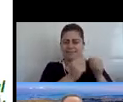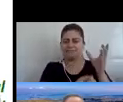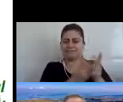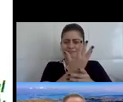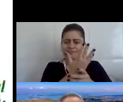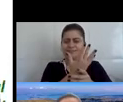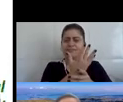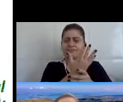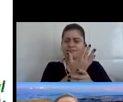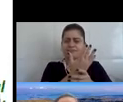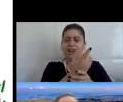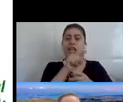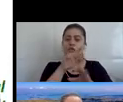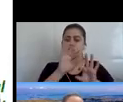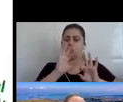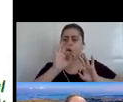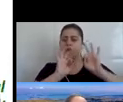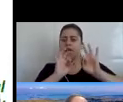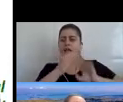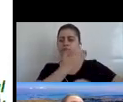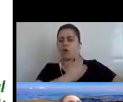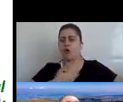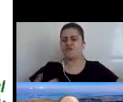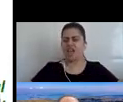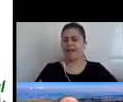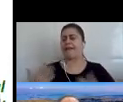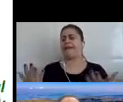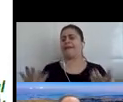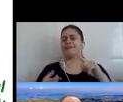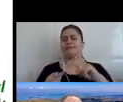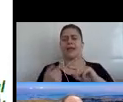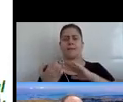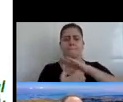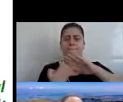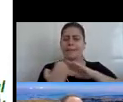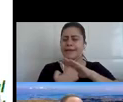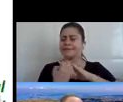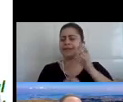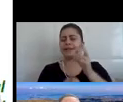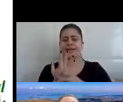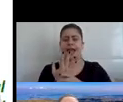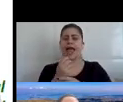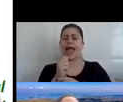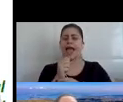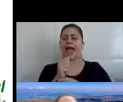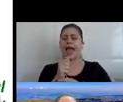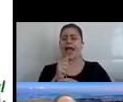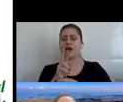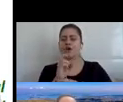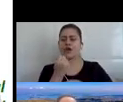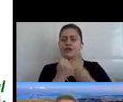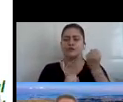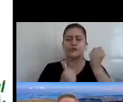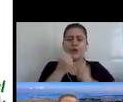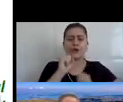mais organizacional, ou seja, as agências de governo, as empresas de produção, a agroindústria, e aí isso vai passando